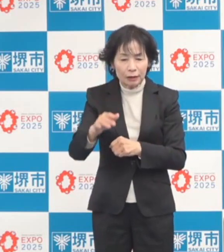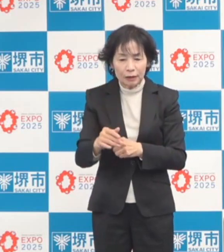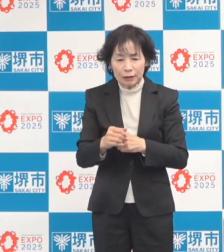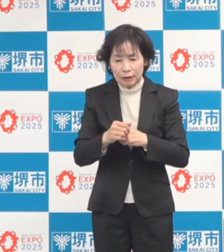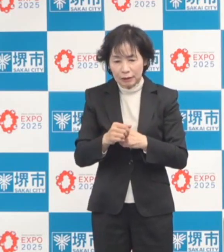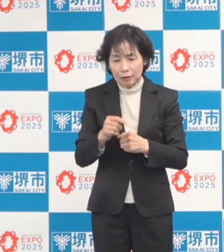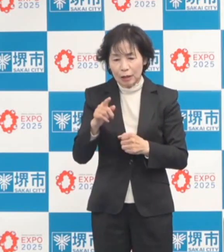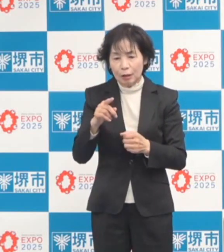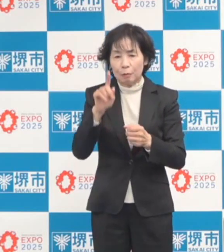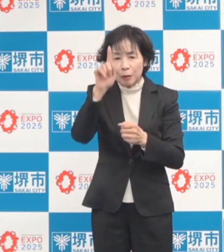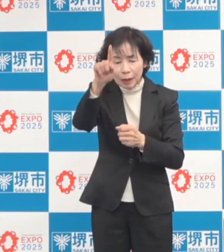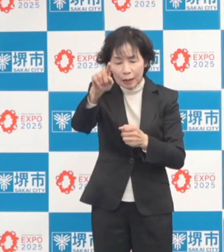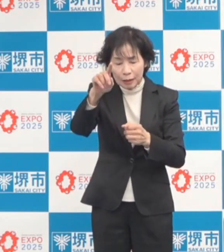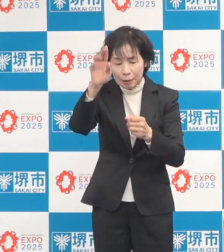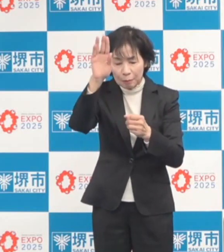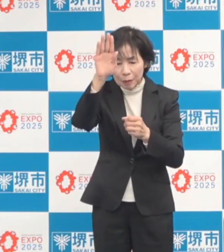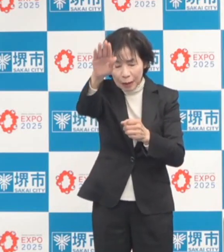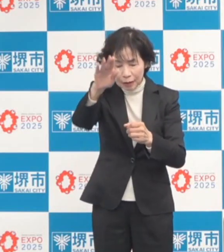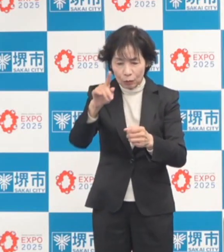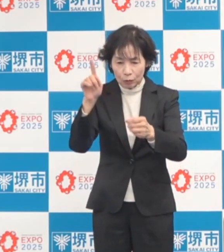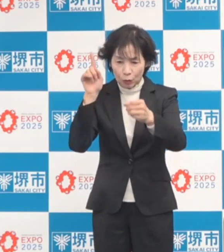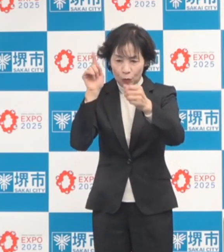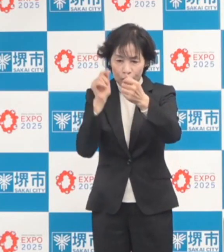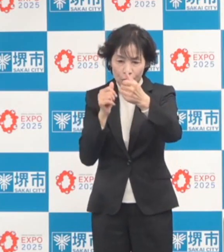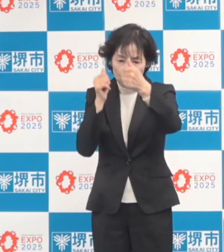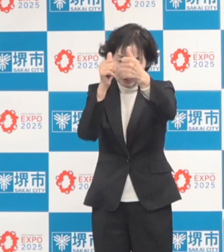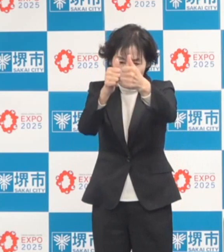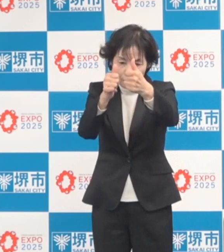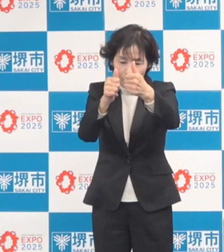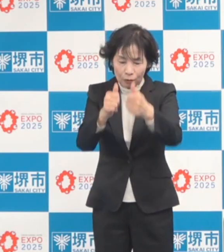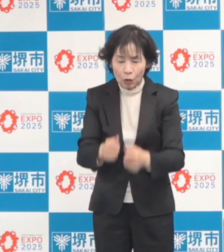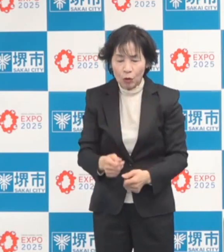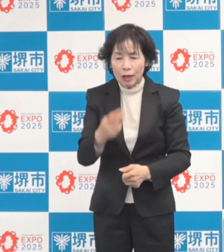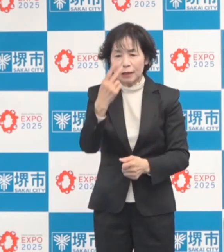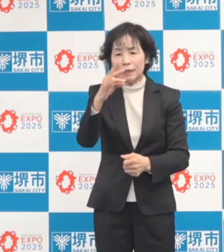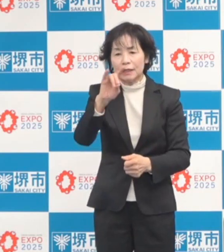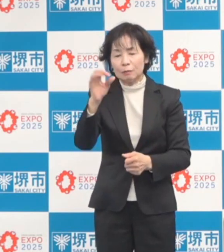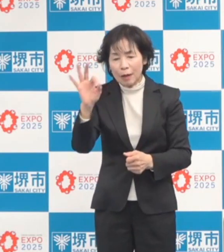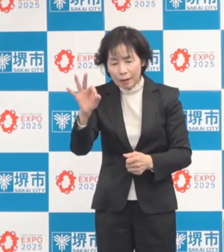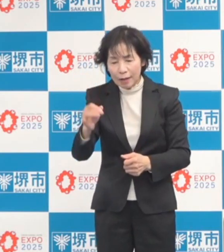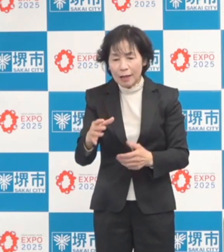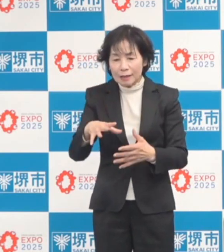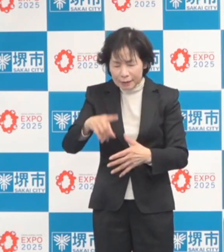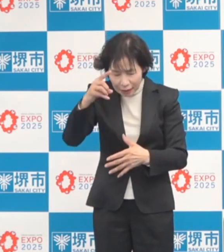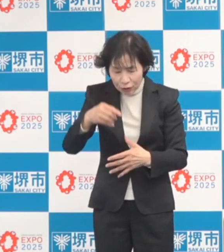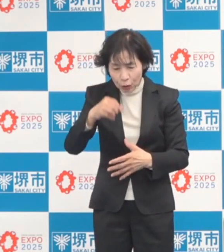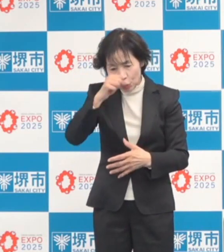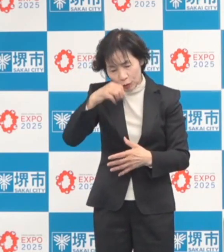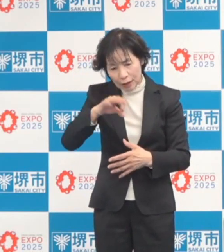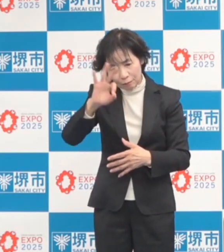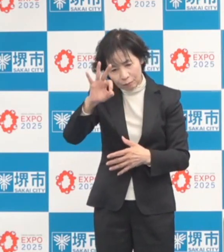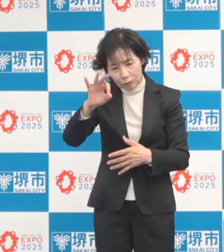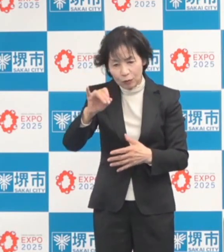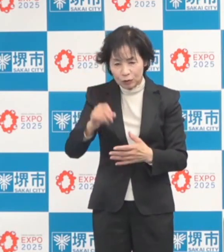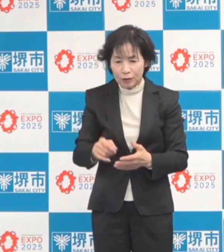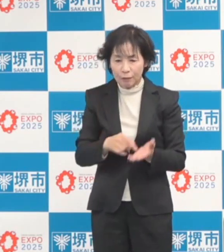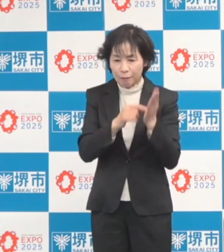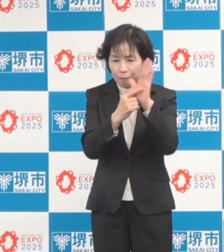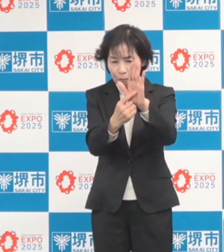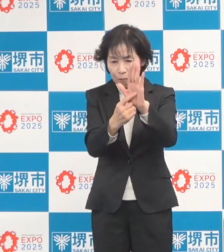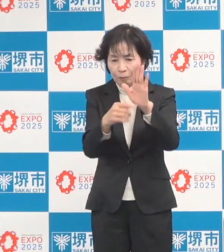未来の挑戦、この2本の柱を2期目最初の予算としてお示しをいたしました。